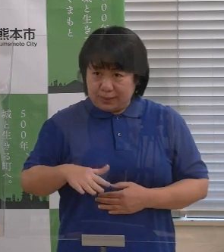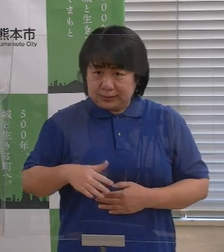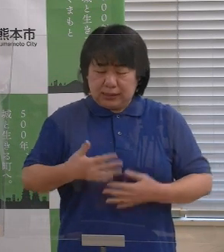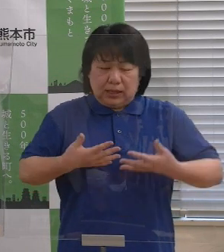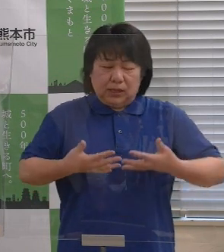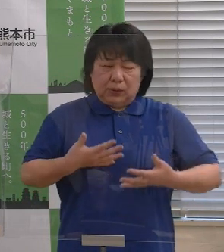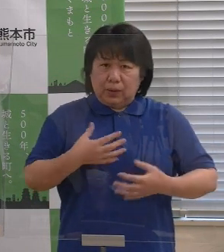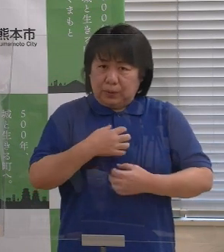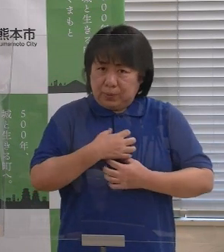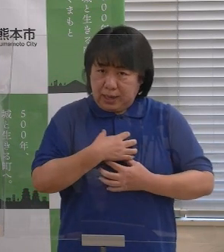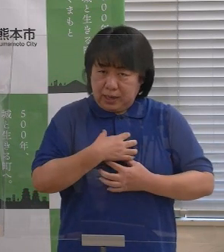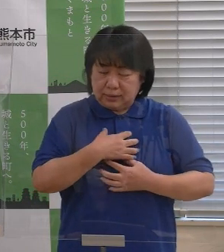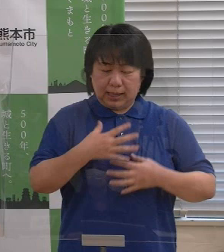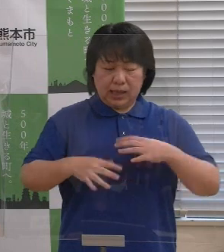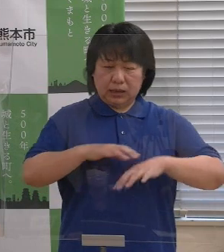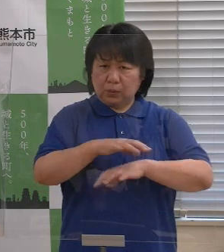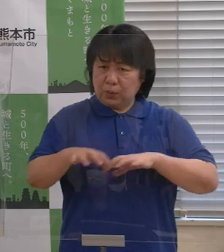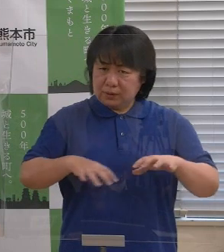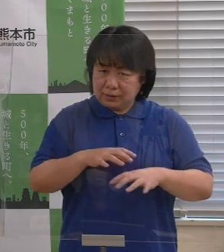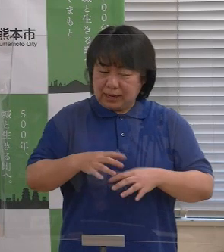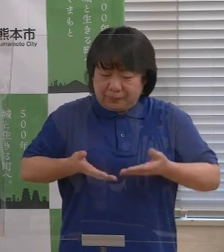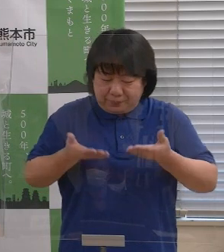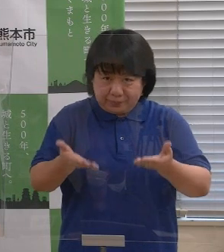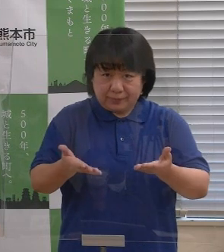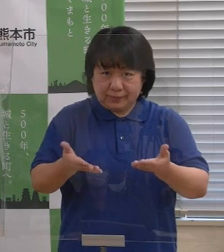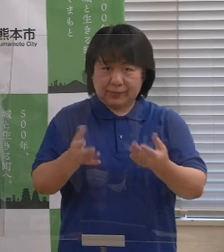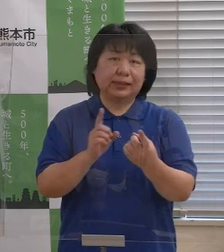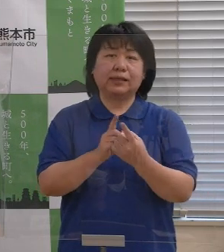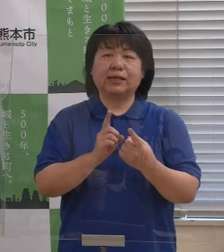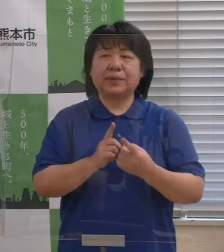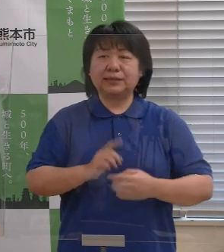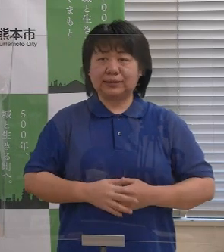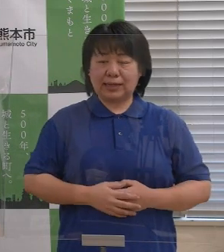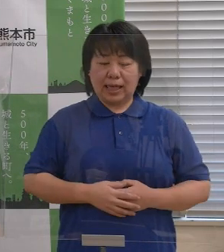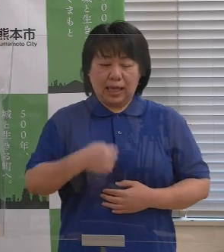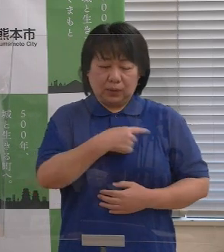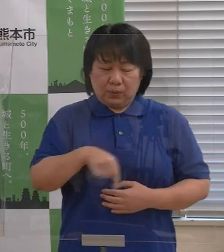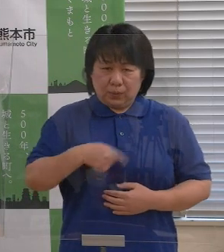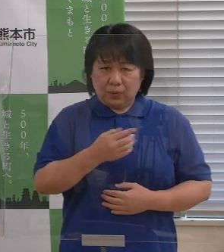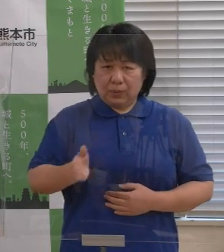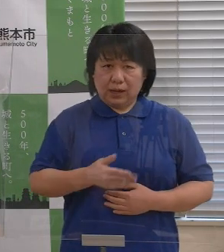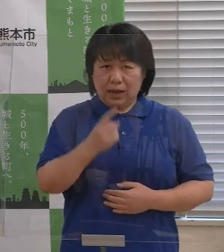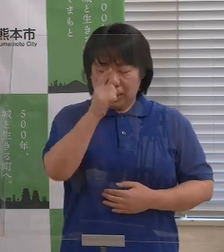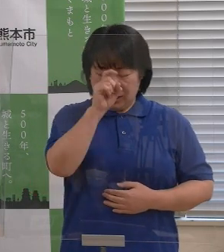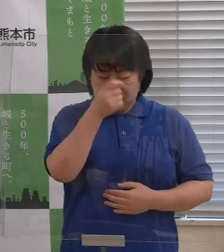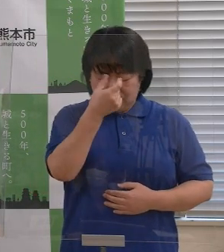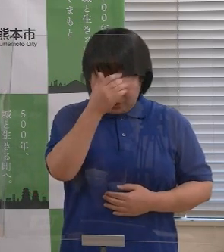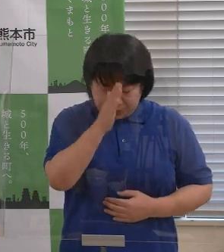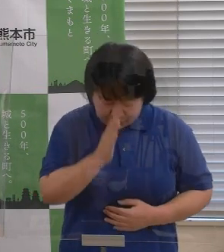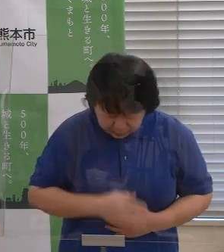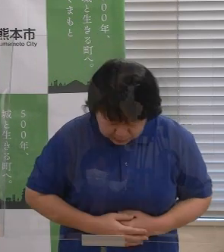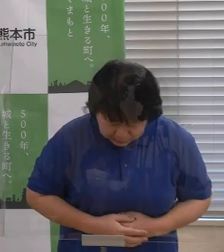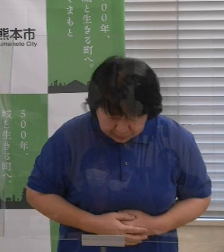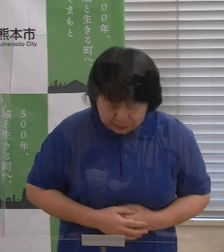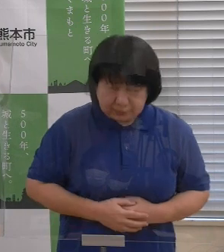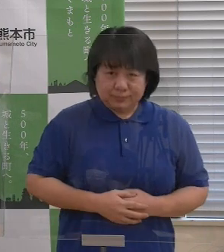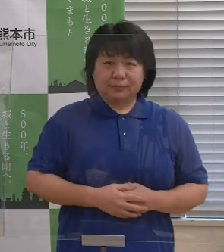ご不安、また混乱を与えてしまったことに対しまして、心よりお詫びを申し上げます。